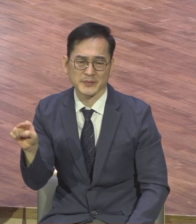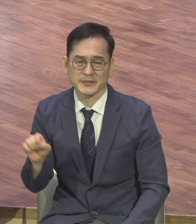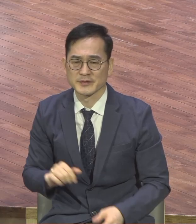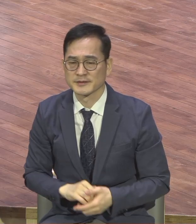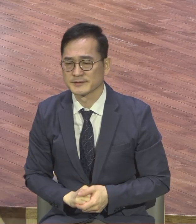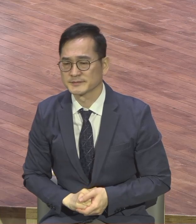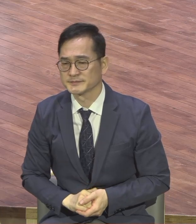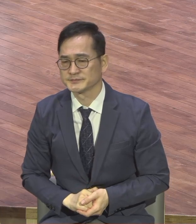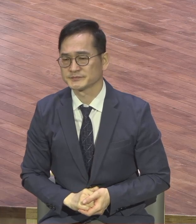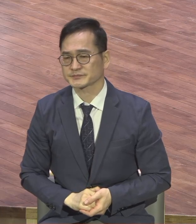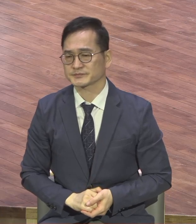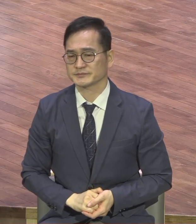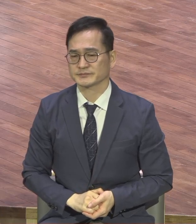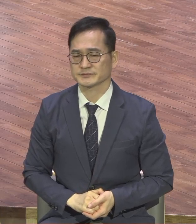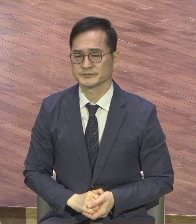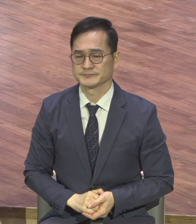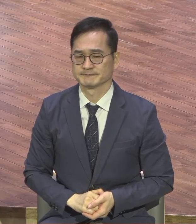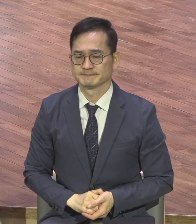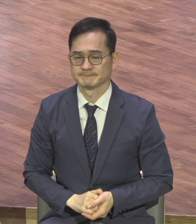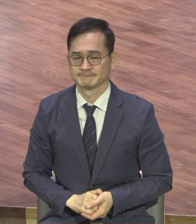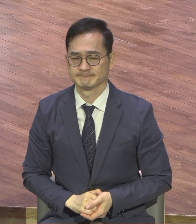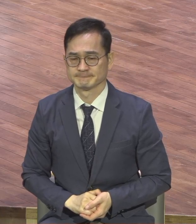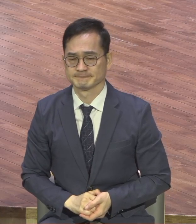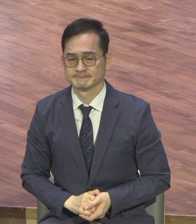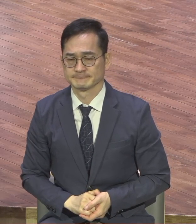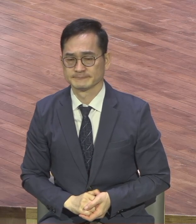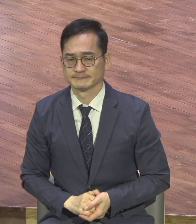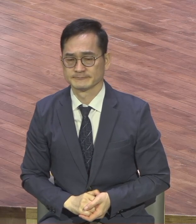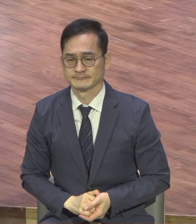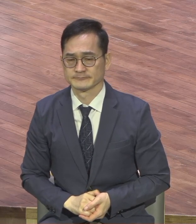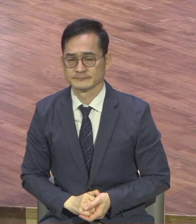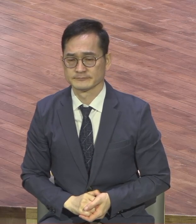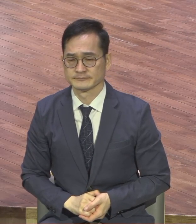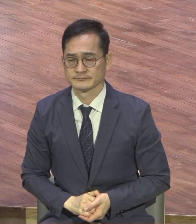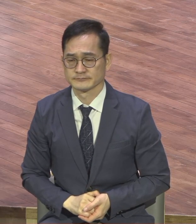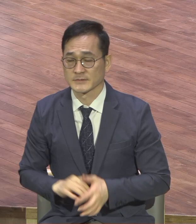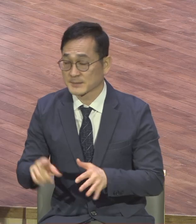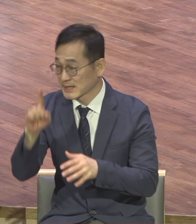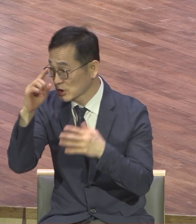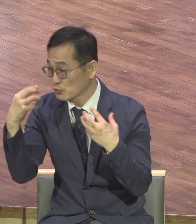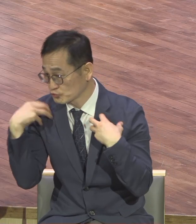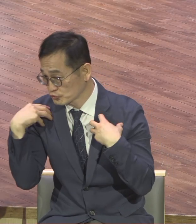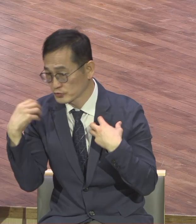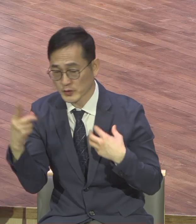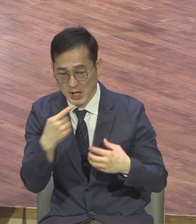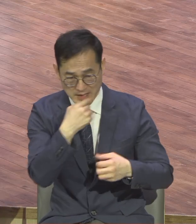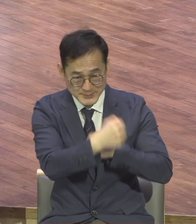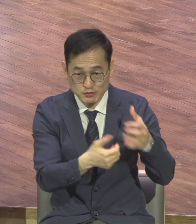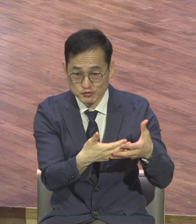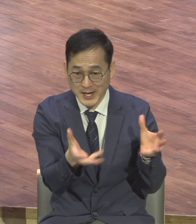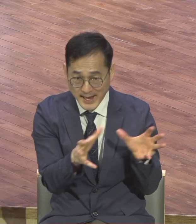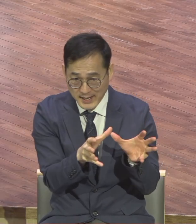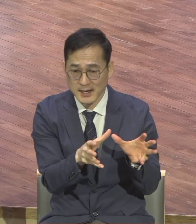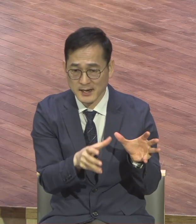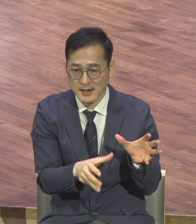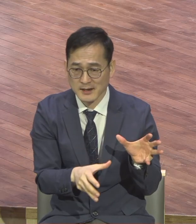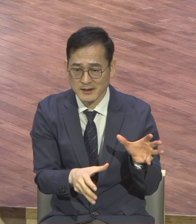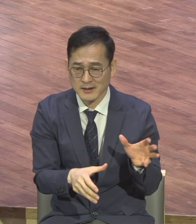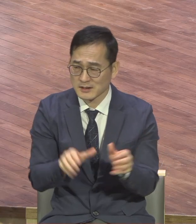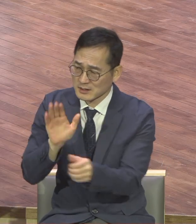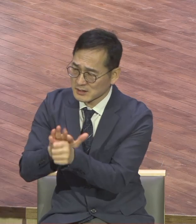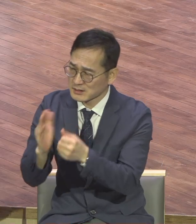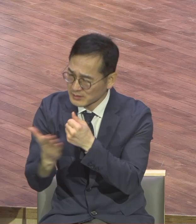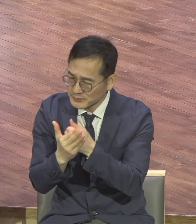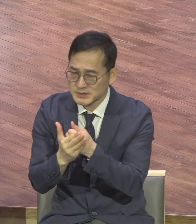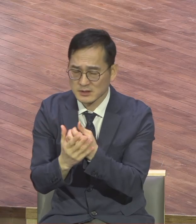상황입니다. 이번 정부와 야당이 협치를 잘 그렇게 해서 사회적 통합을